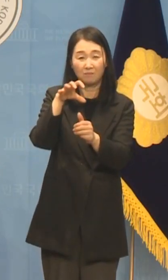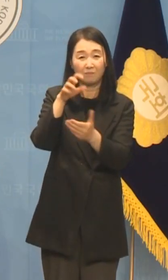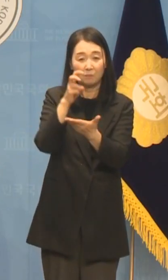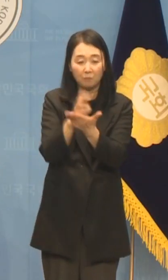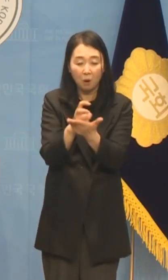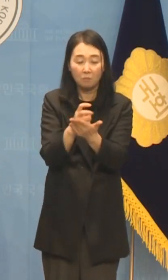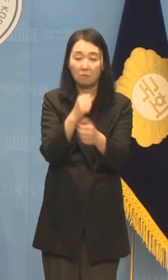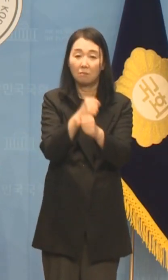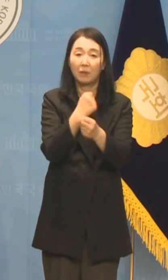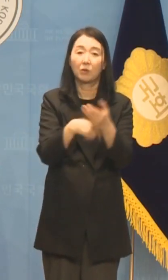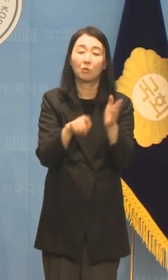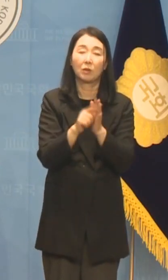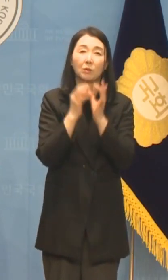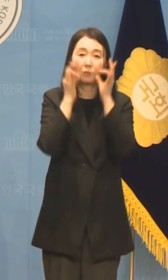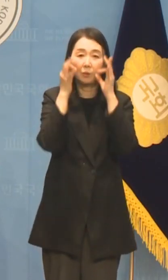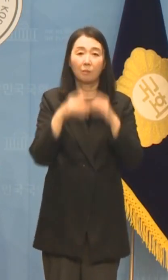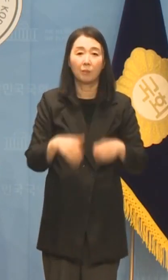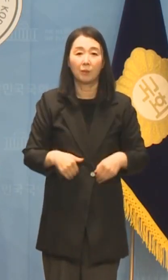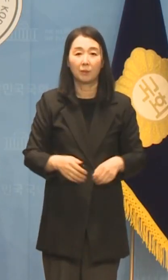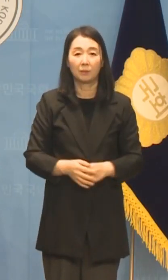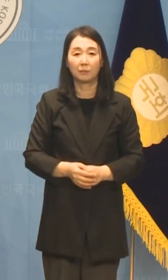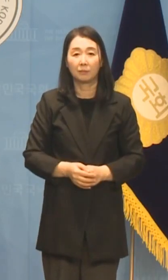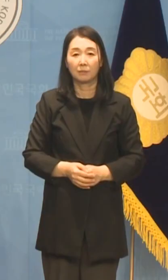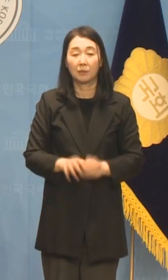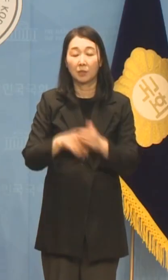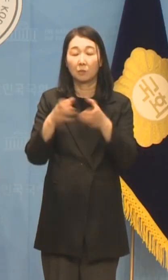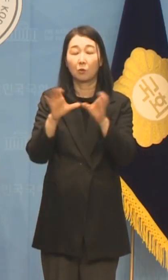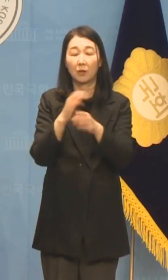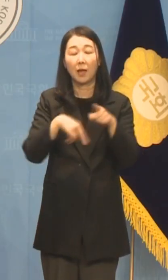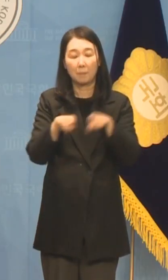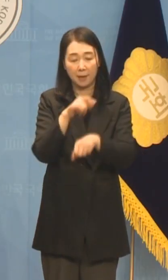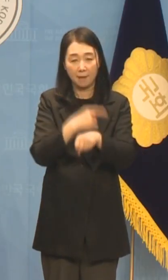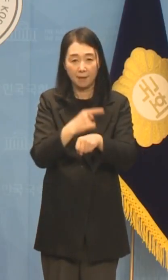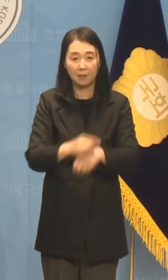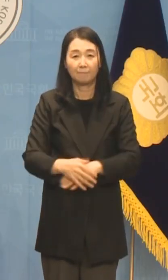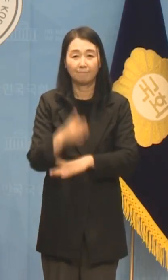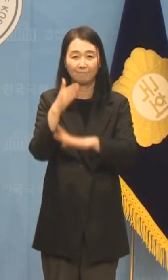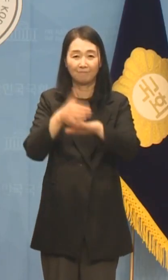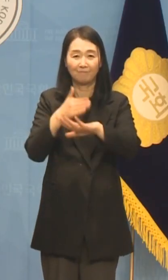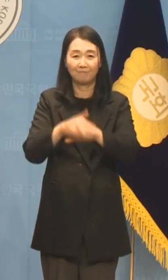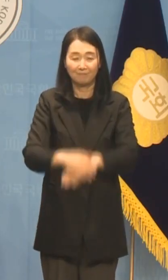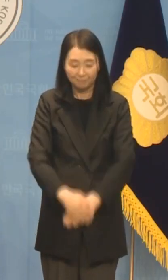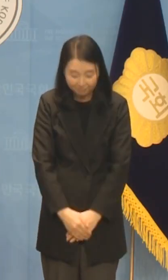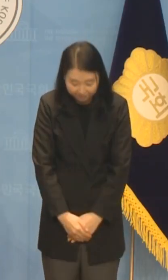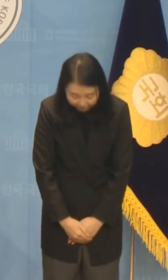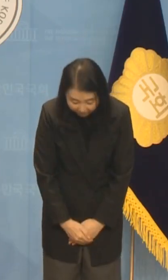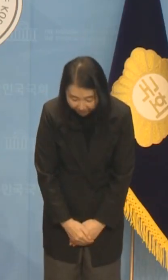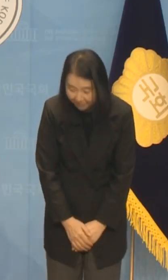개선책도 마련되어야 할 것입니다. 진보당이 함께하겠습니다. 감사합니다.